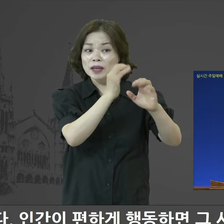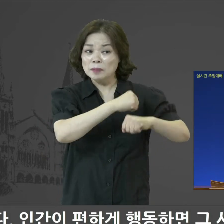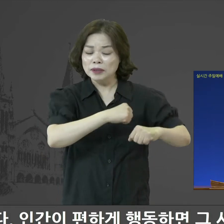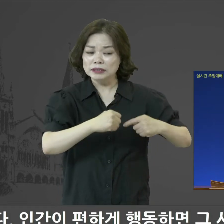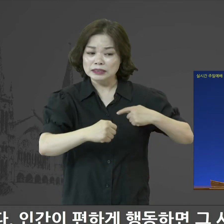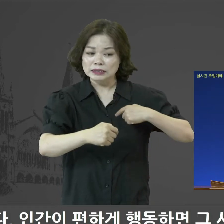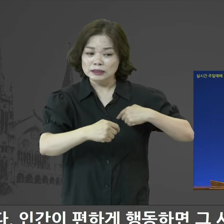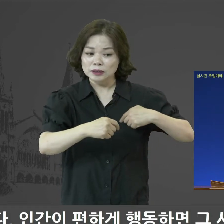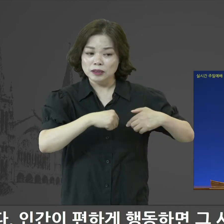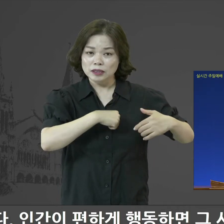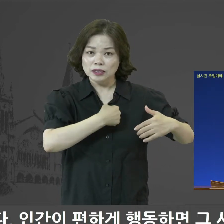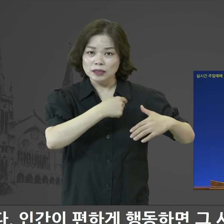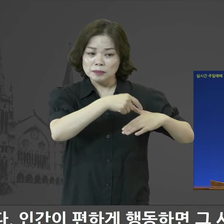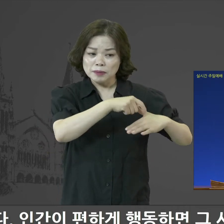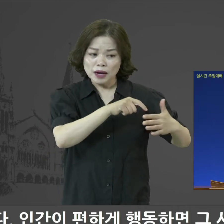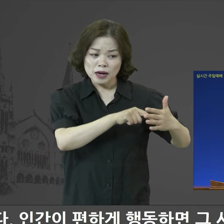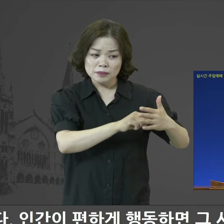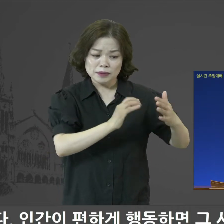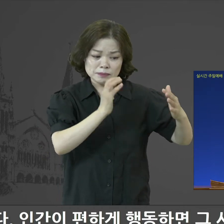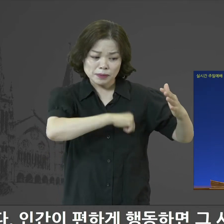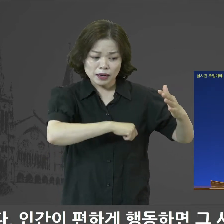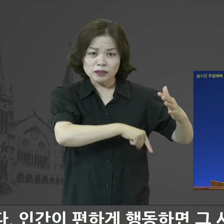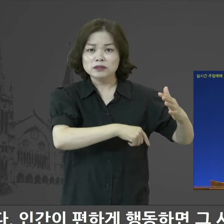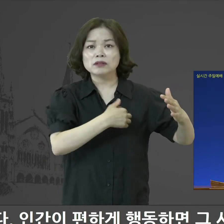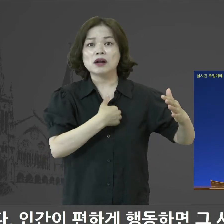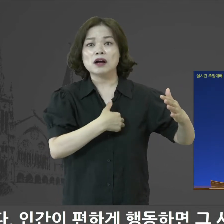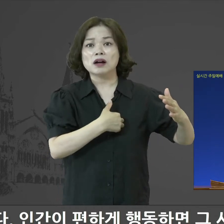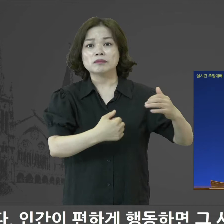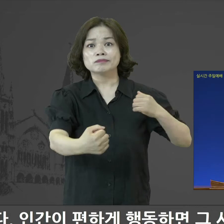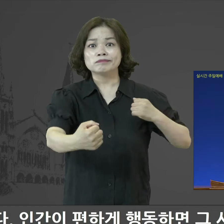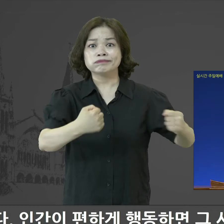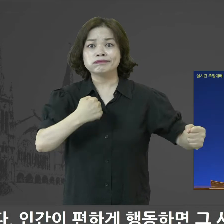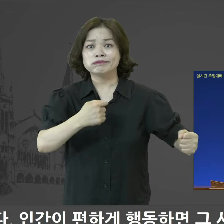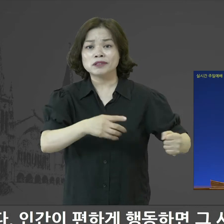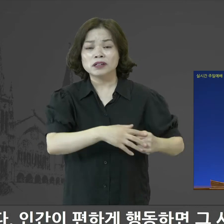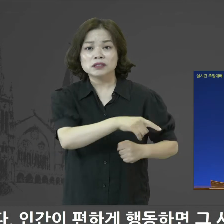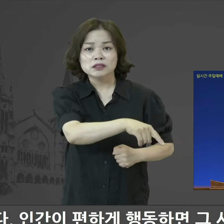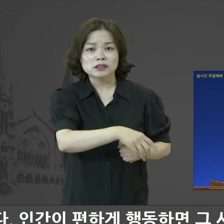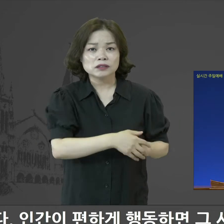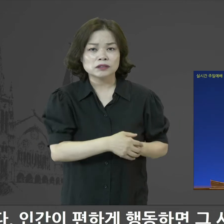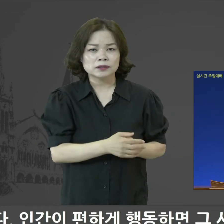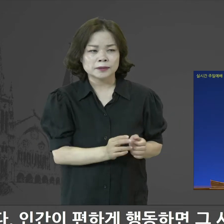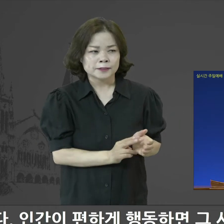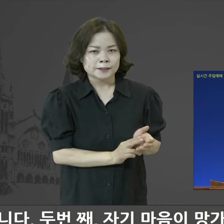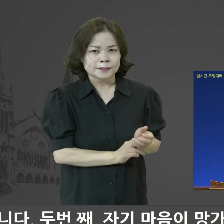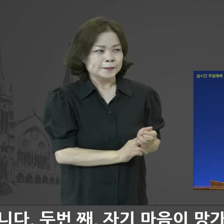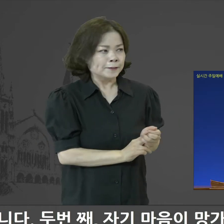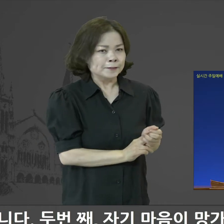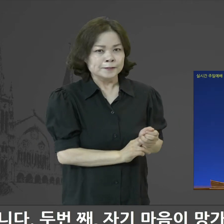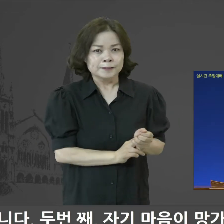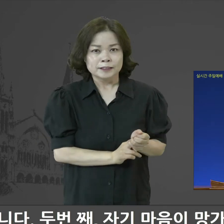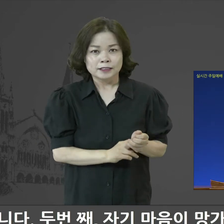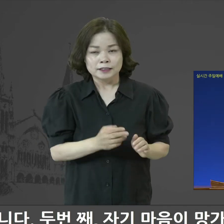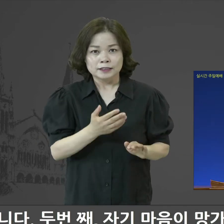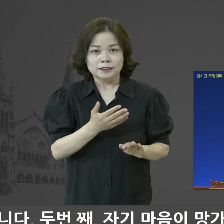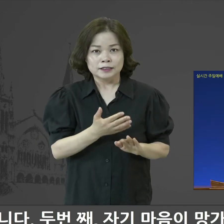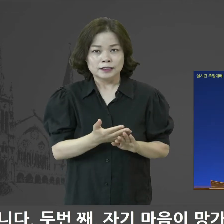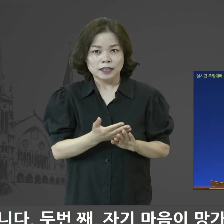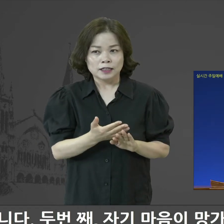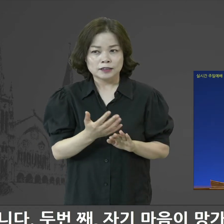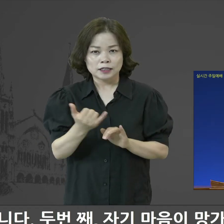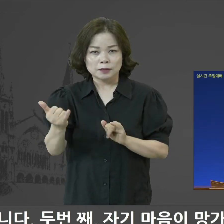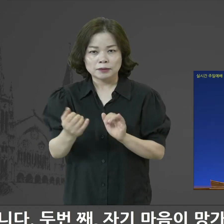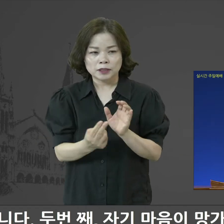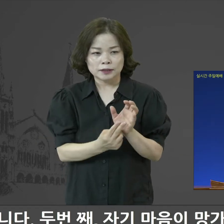자기 마음이 망가져 있다는 것을 알면서도 아주 그것을 숨기기가 쉽습니다. 남한테